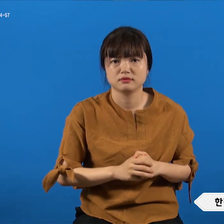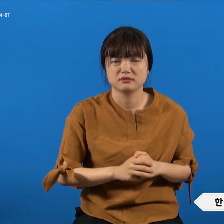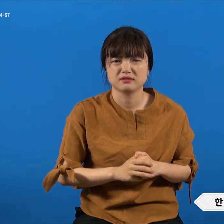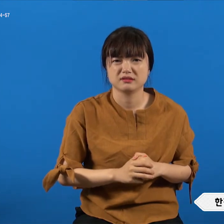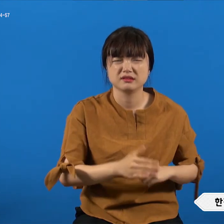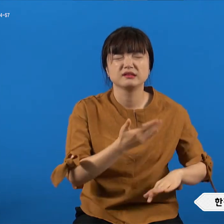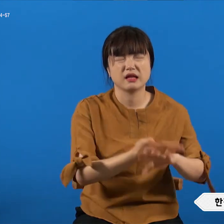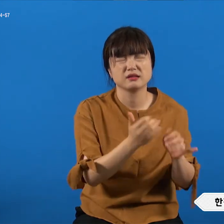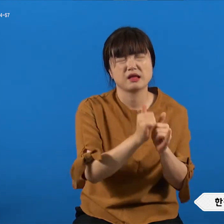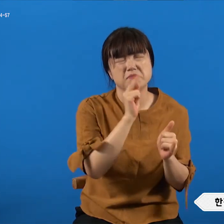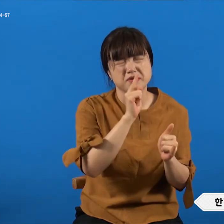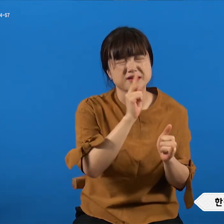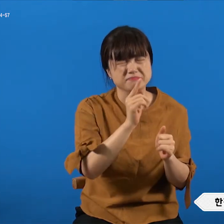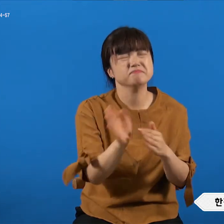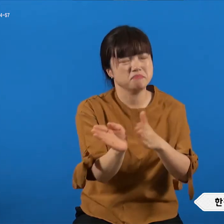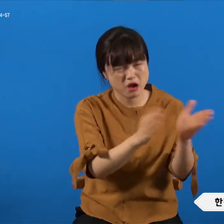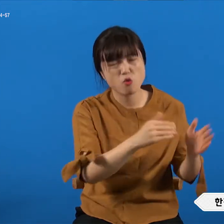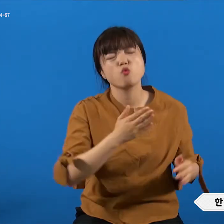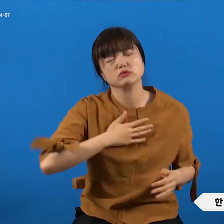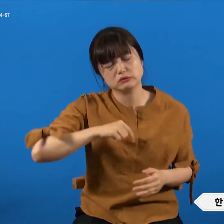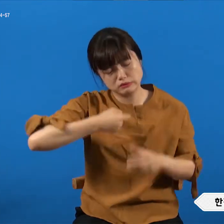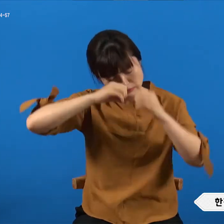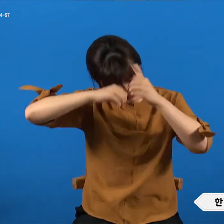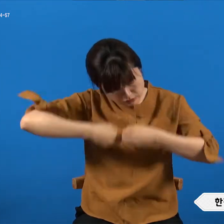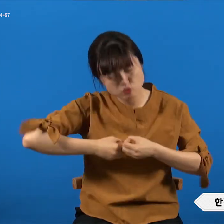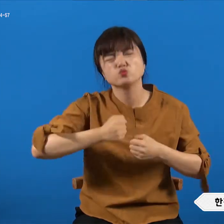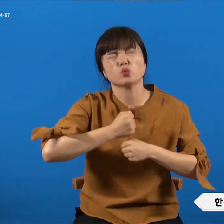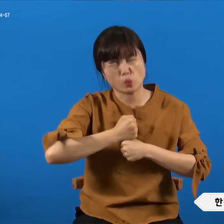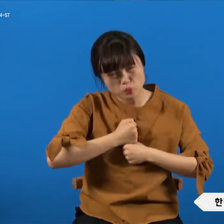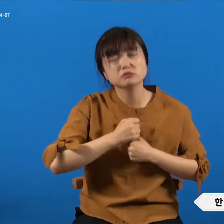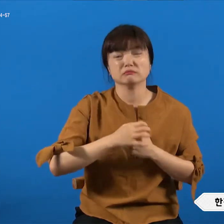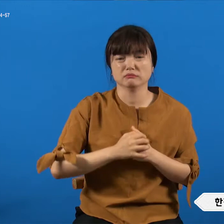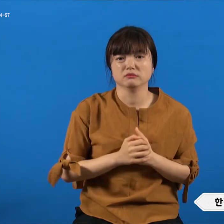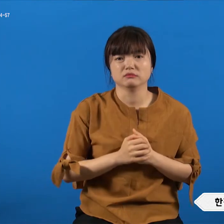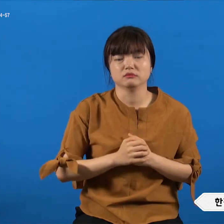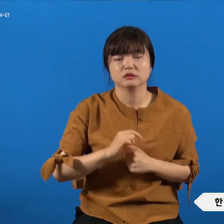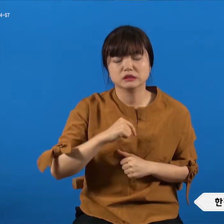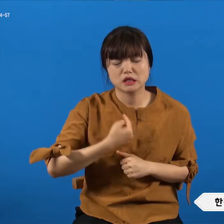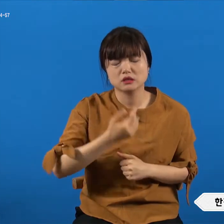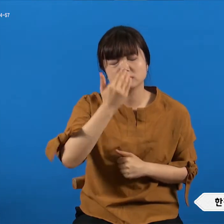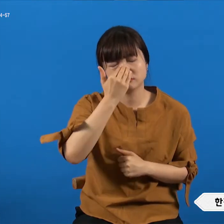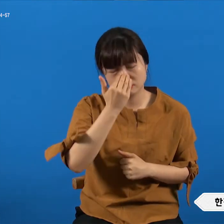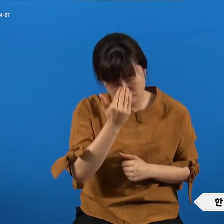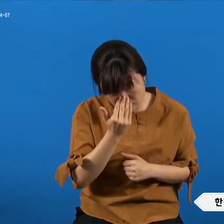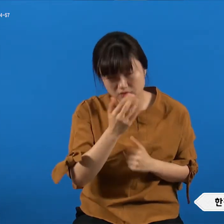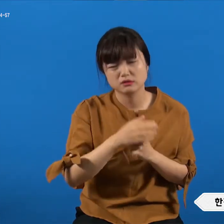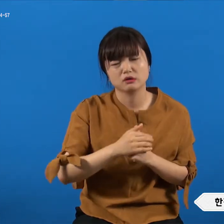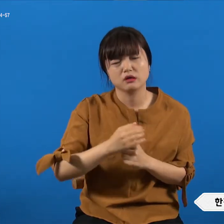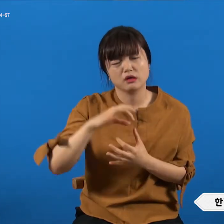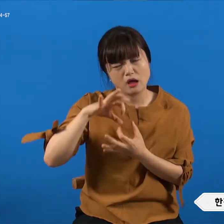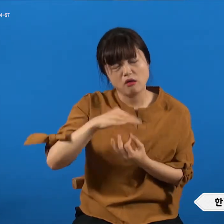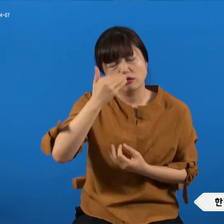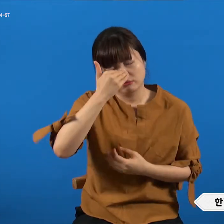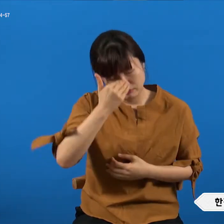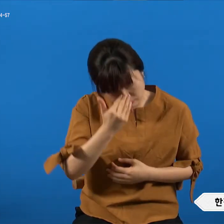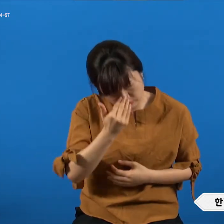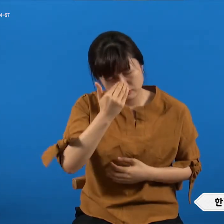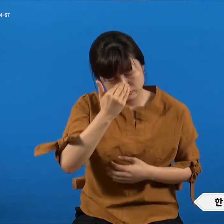남의 말 할 것 없고 우리 스스로 조심해야 됩니다. 자신을 낮추고 또 낮춰야